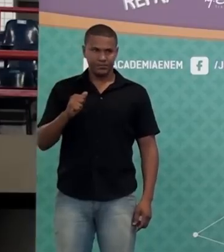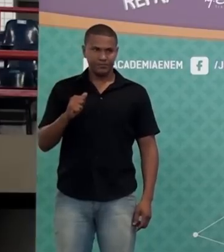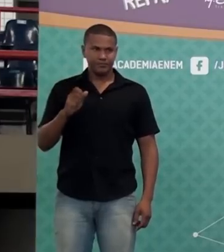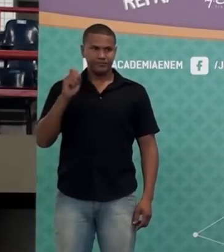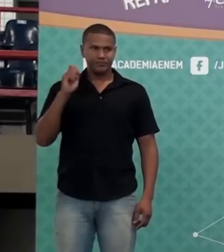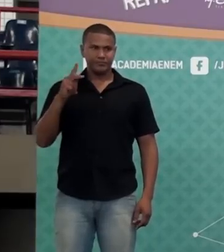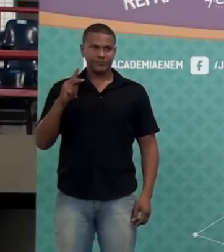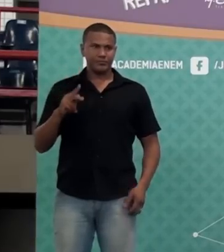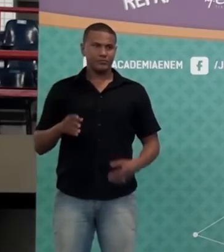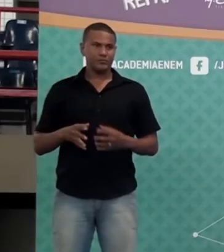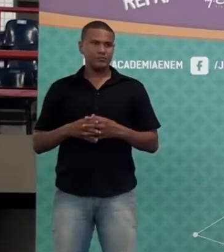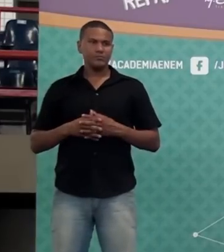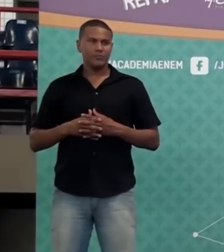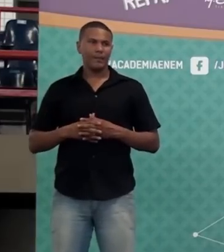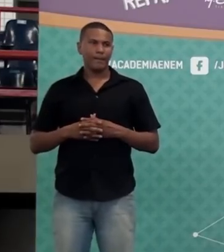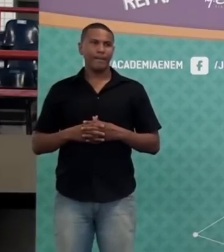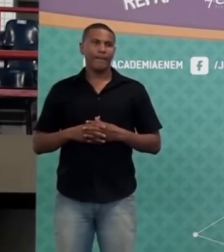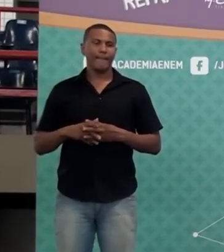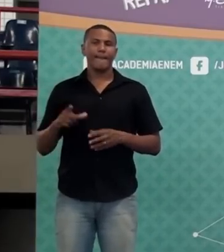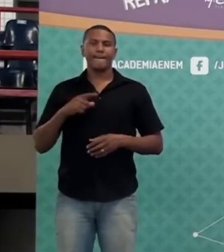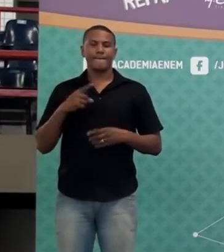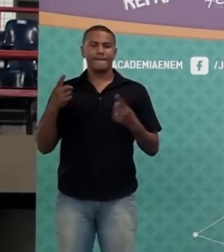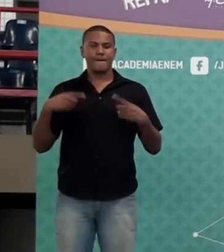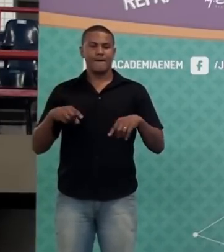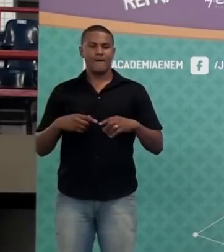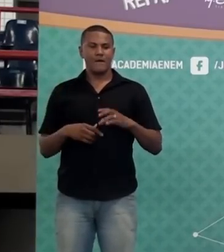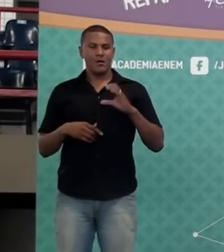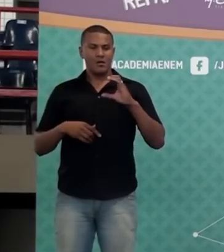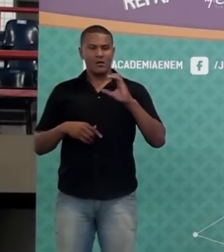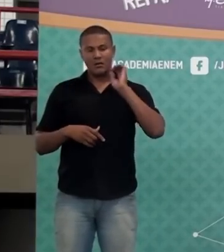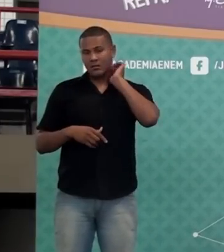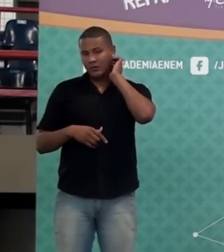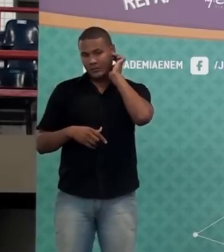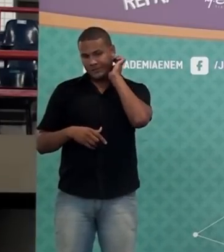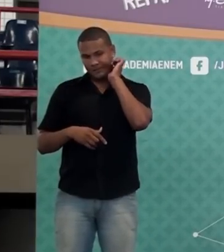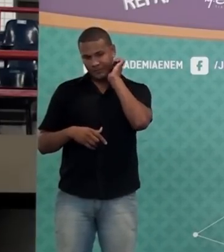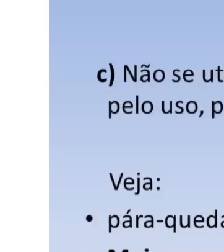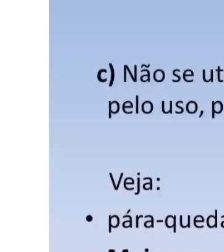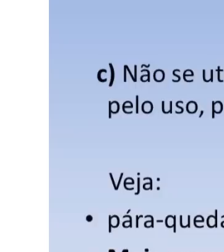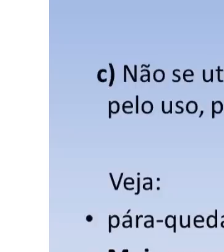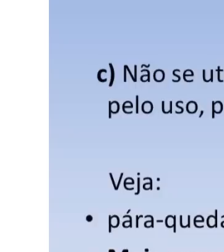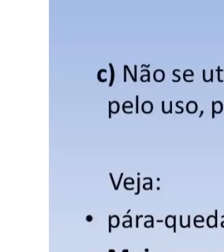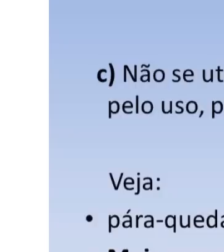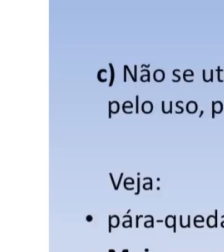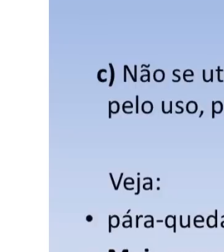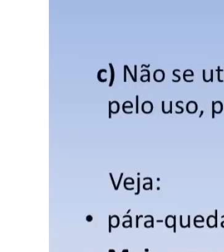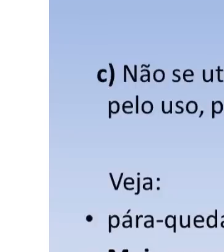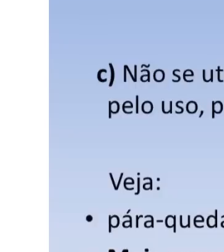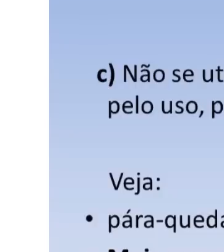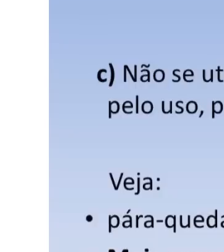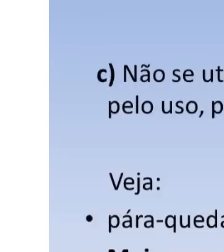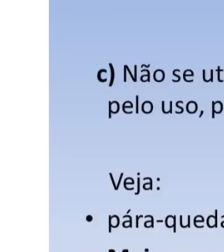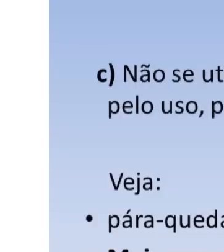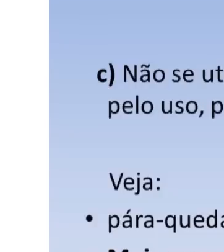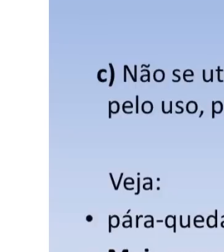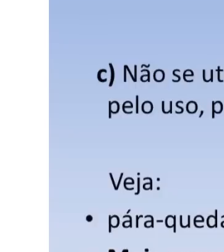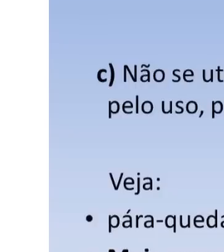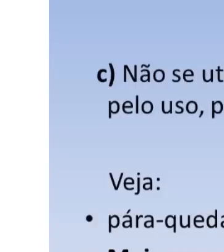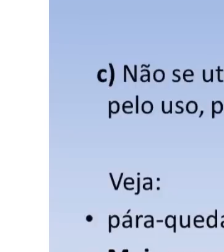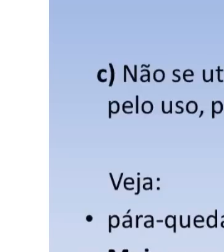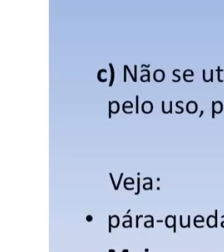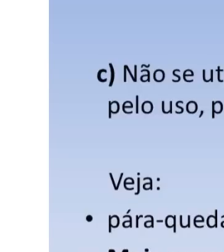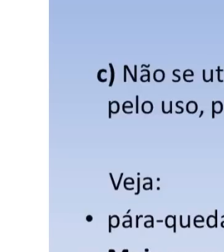Tá? Nós vamos ver a letra C. A letra C diz o seguinte: não se usa mais o hífen